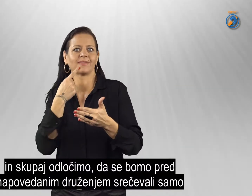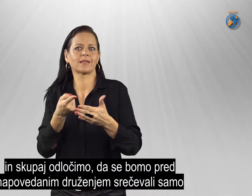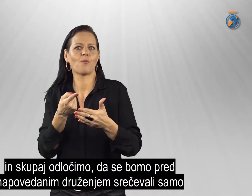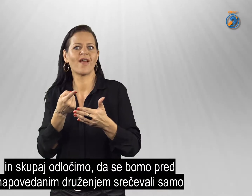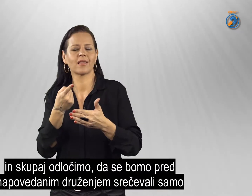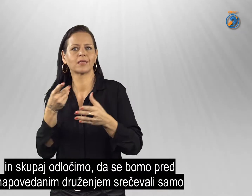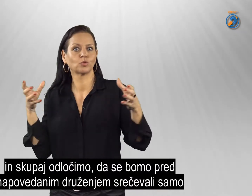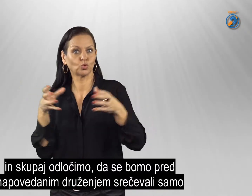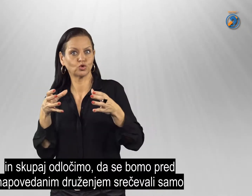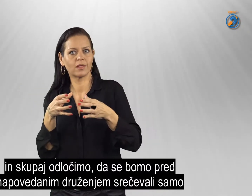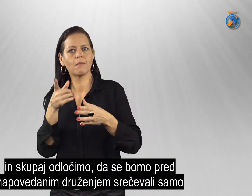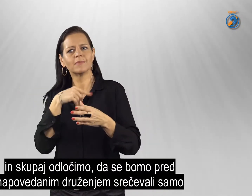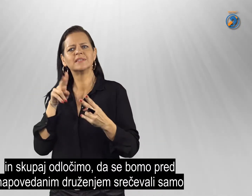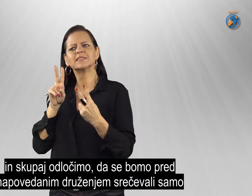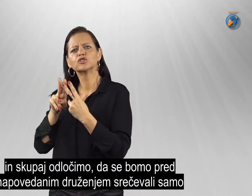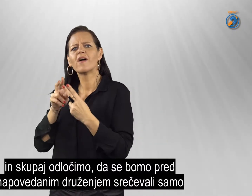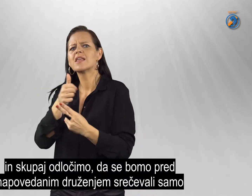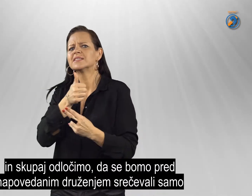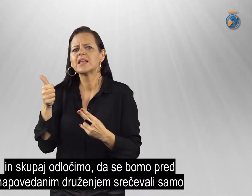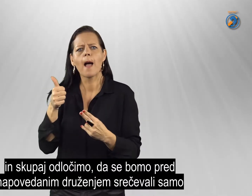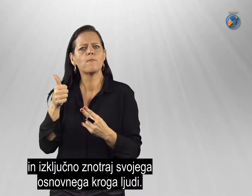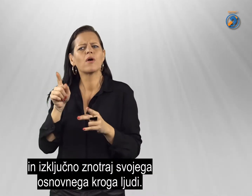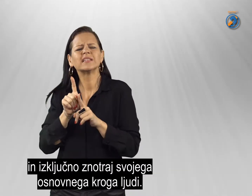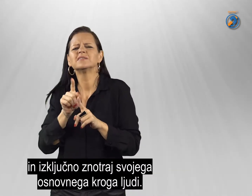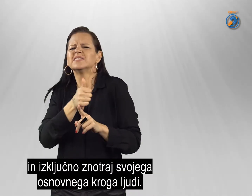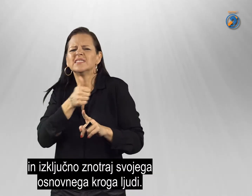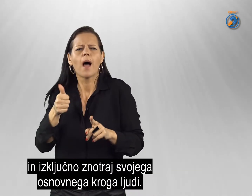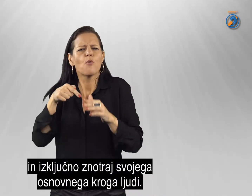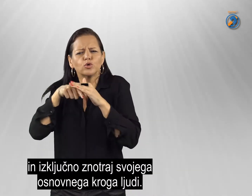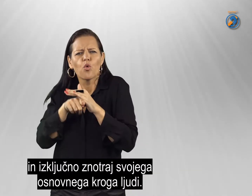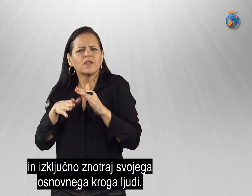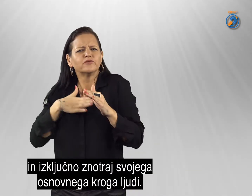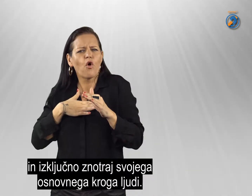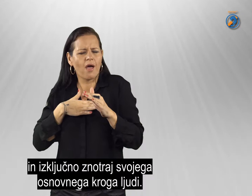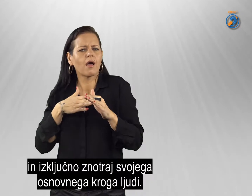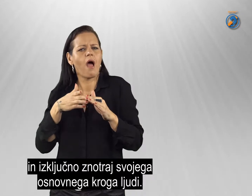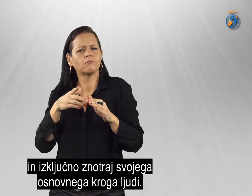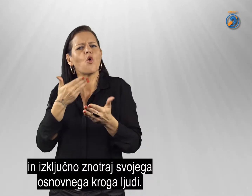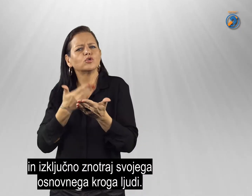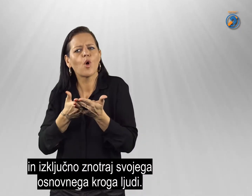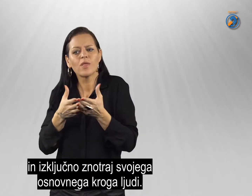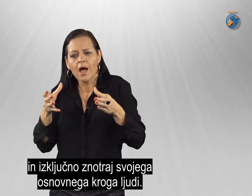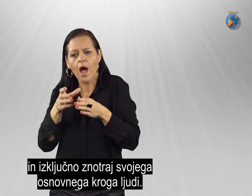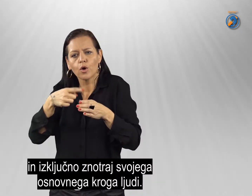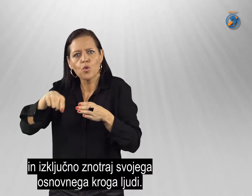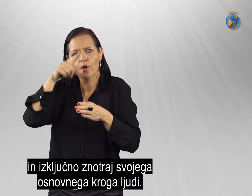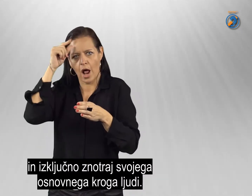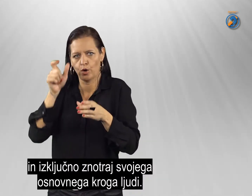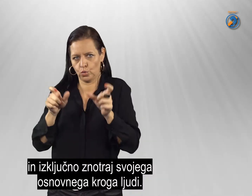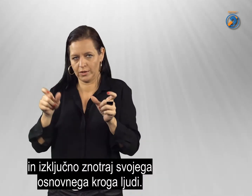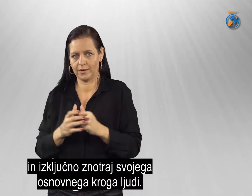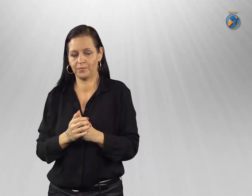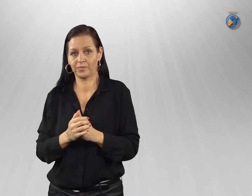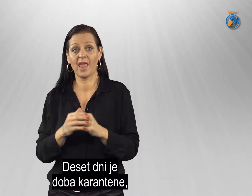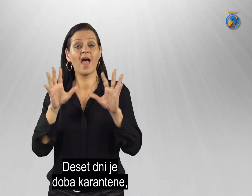napovedanim druženjem srečevali samo in izključno znotraj svojega osnovnega kroga ljudi.